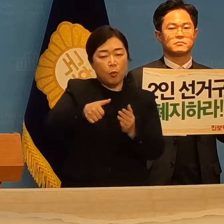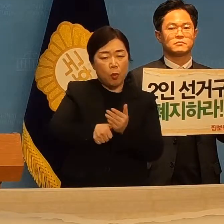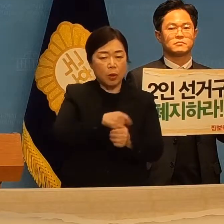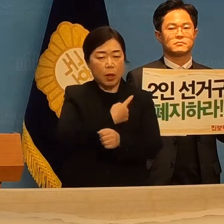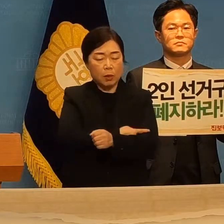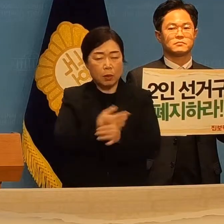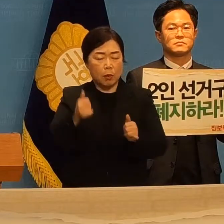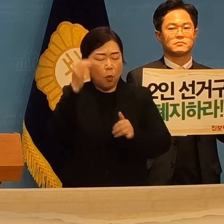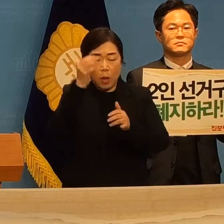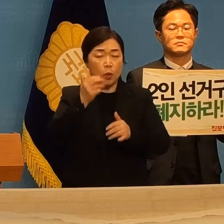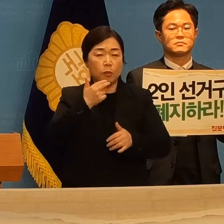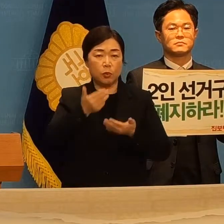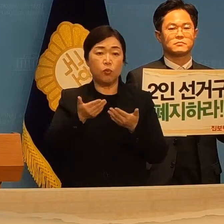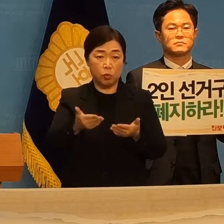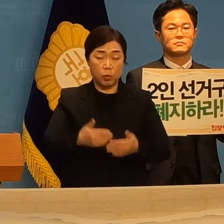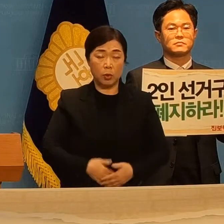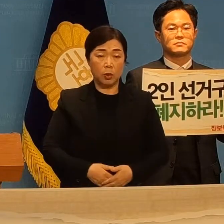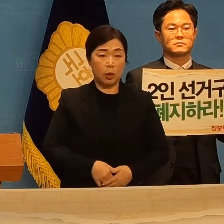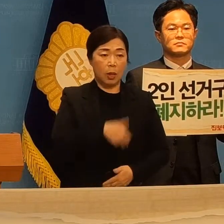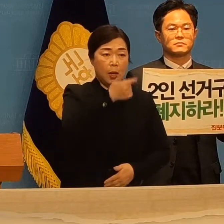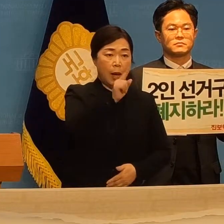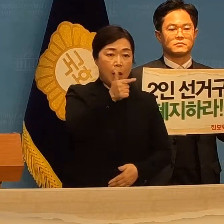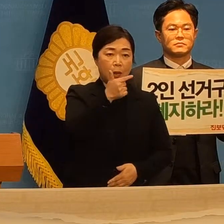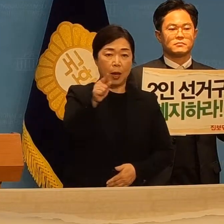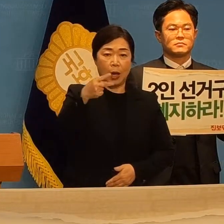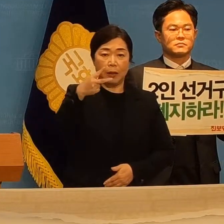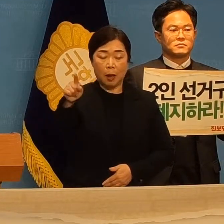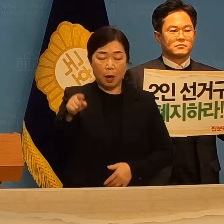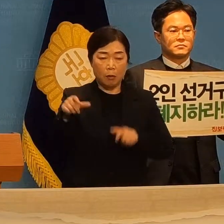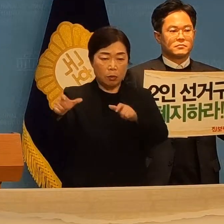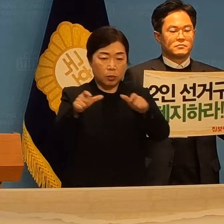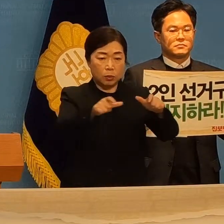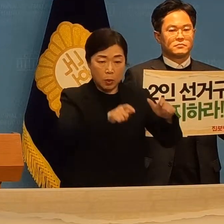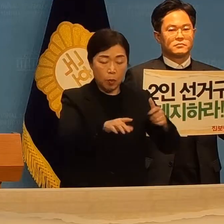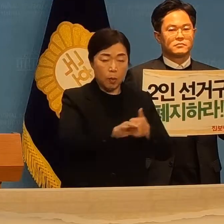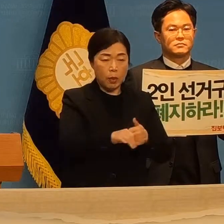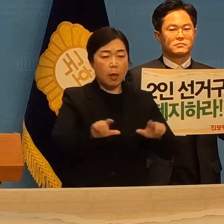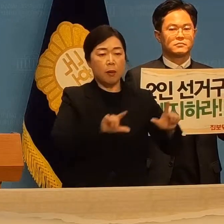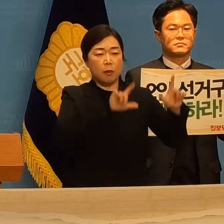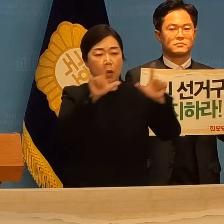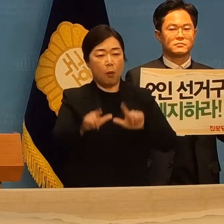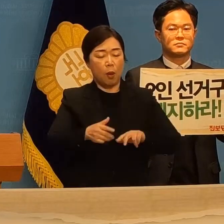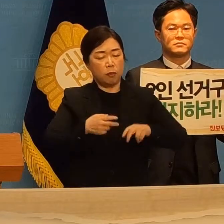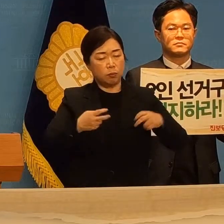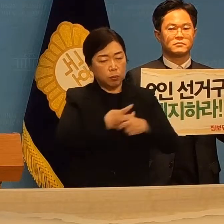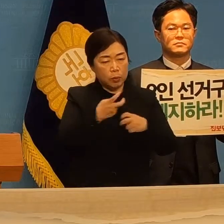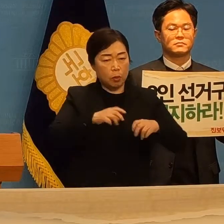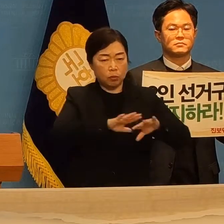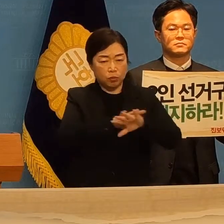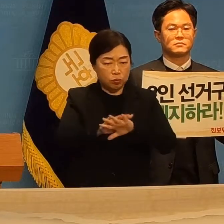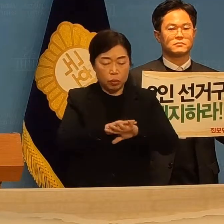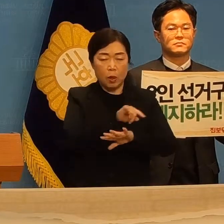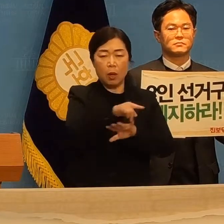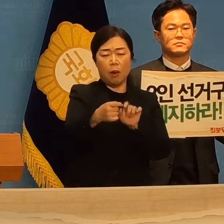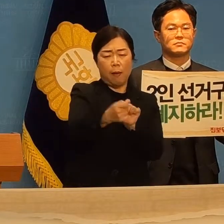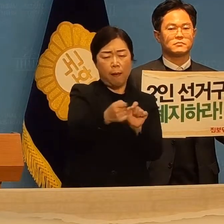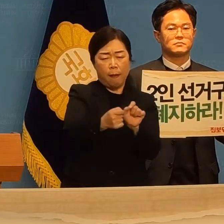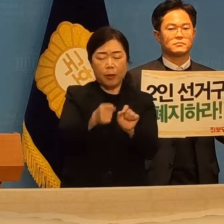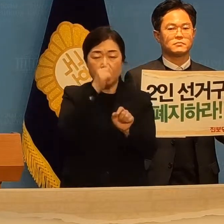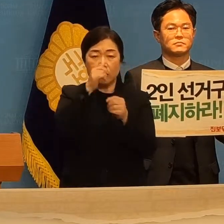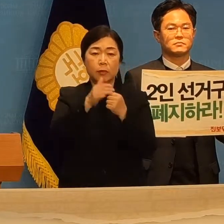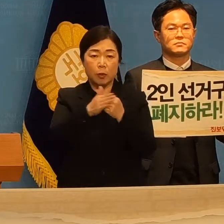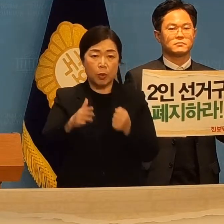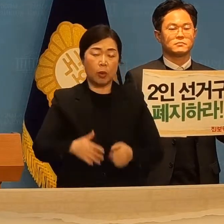선거구 모두 생활권, 교통, 접근성이 인접해 있어 주민 의사 반영에 적합합니다. 1안의 인구